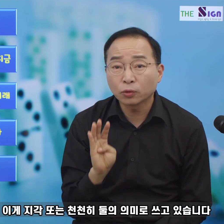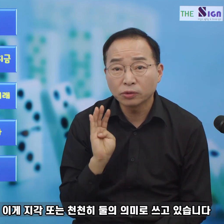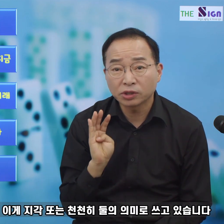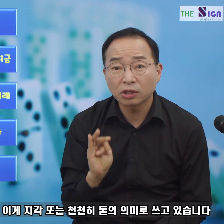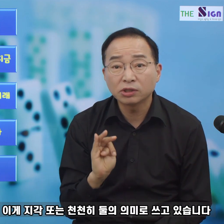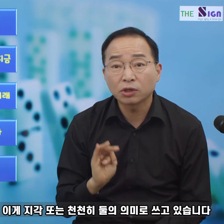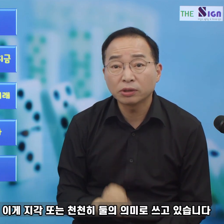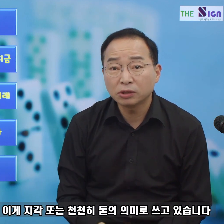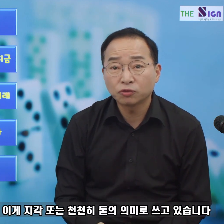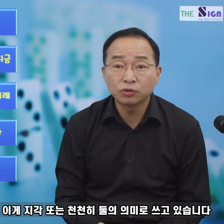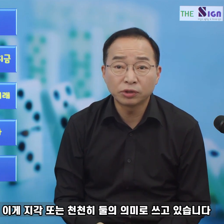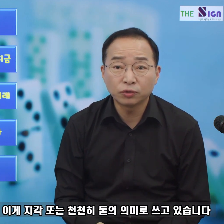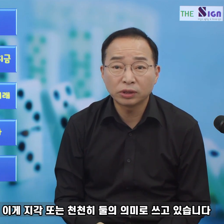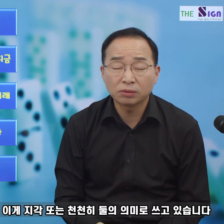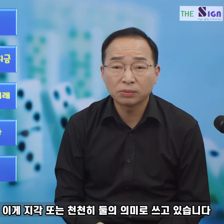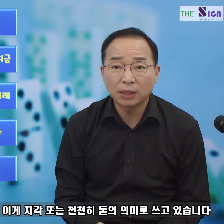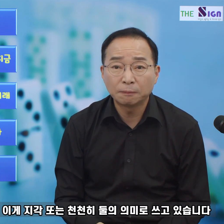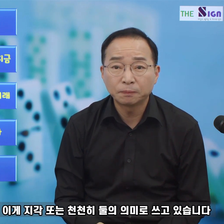또는 천천히 둘을 쓰고 있습니다.